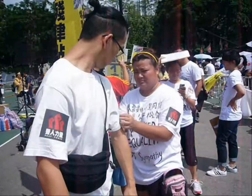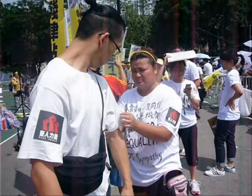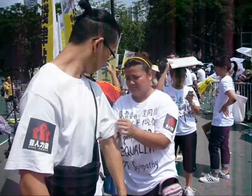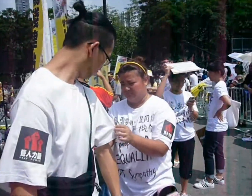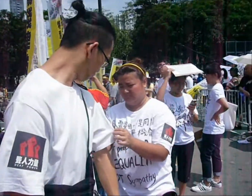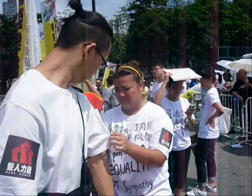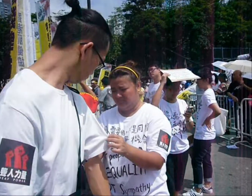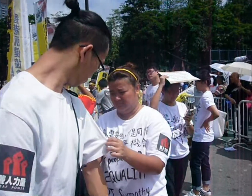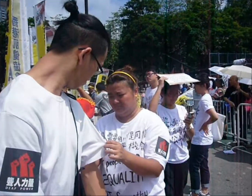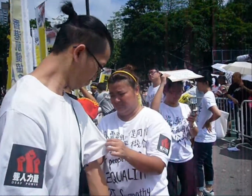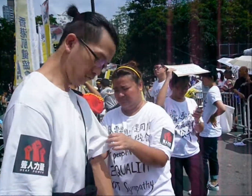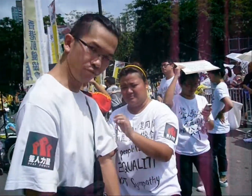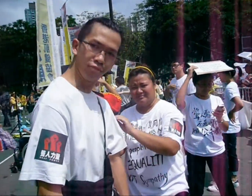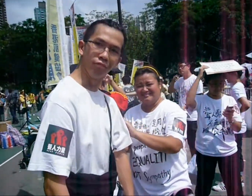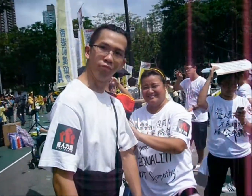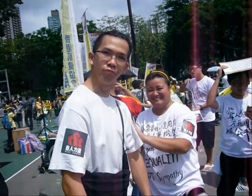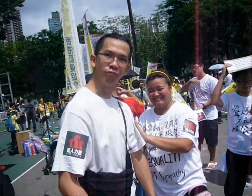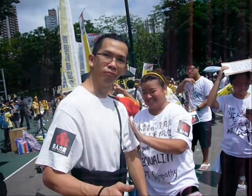個， 捍衞表達自由。